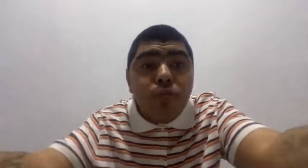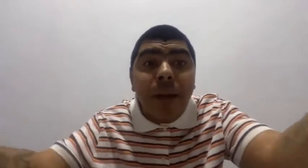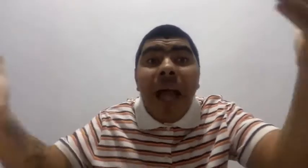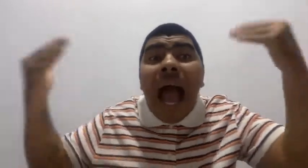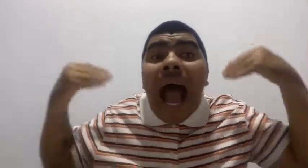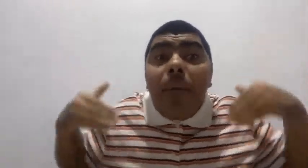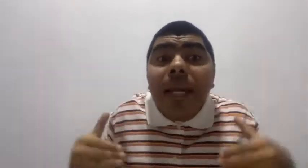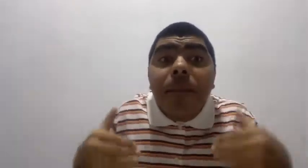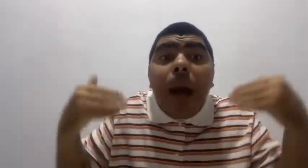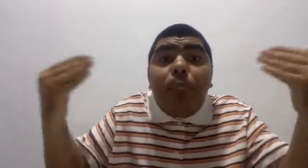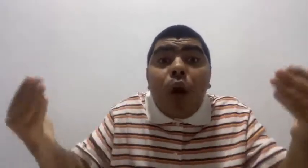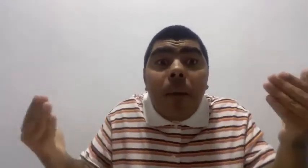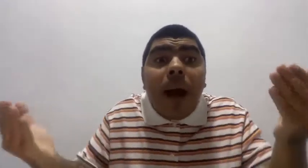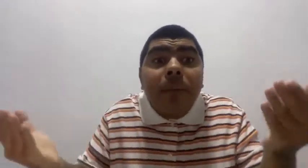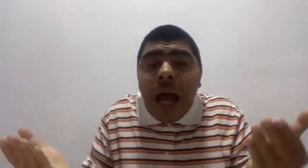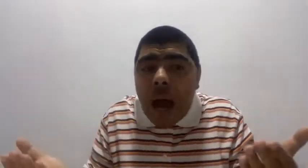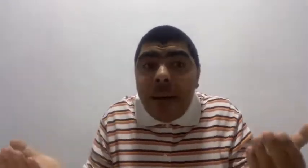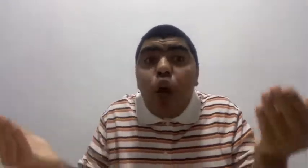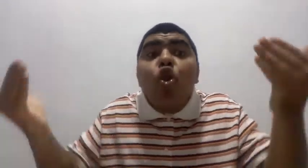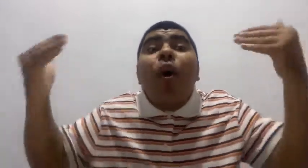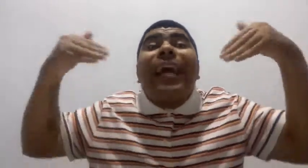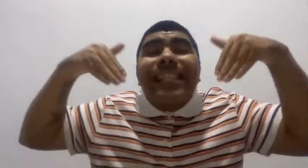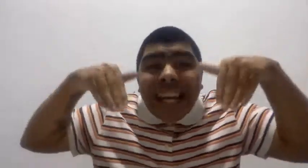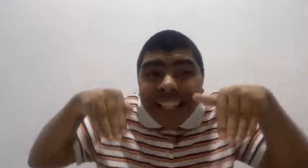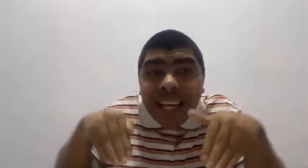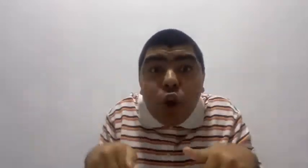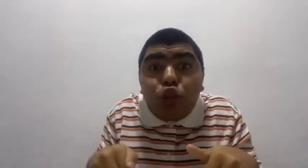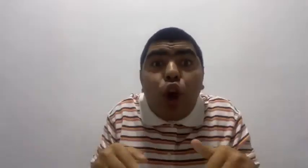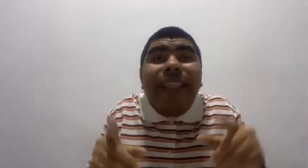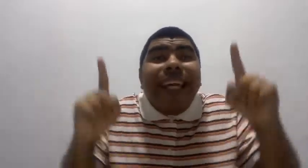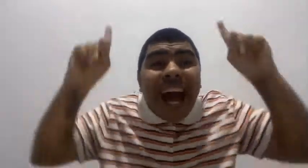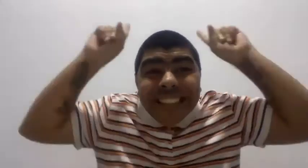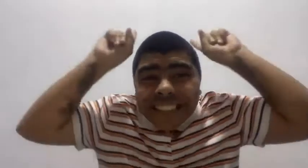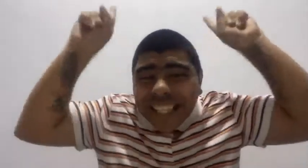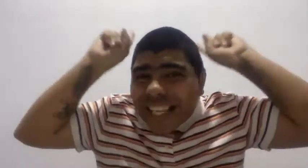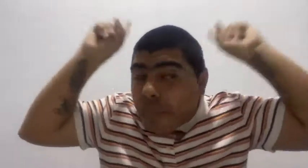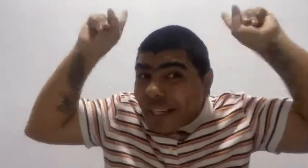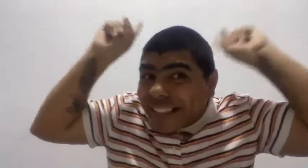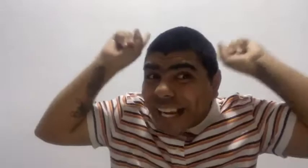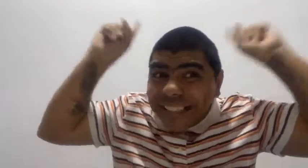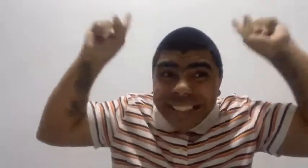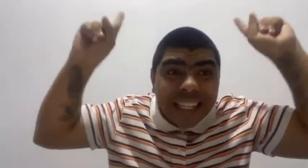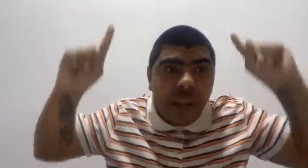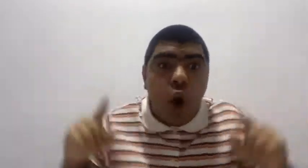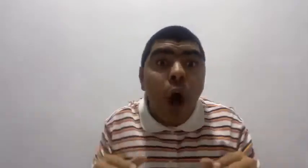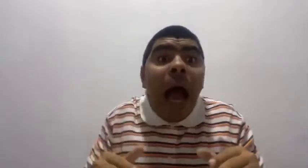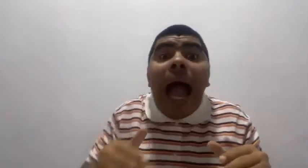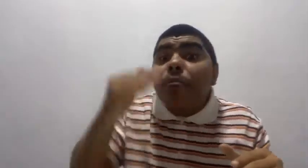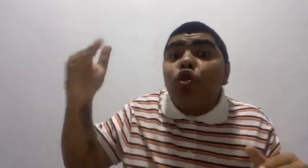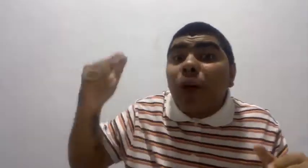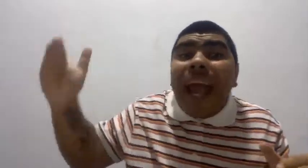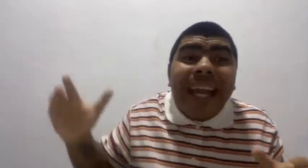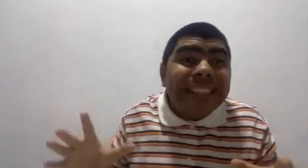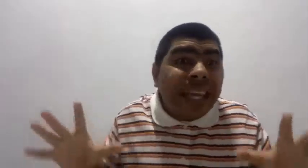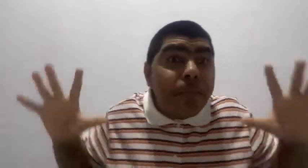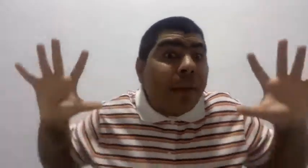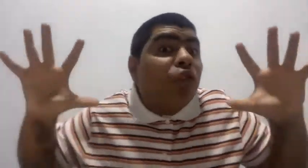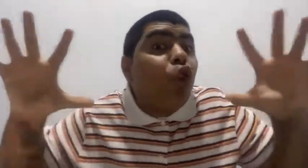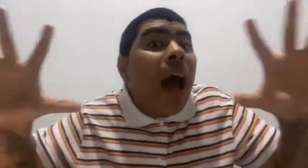hombres. A mí me aprueba, amén, lo que en realidad yo soy delante de la presencia de Dios. Hay mucha gente